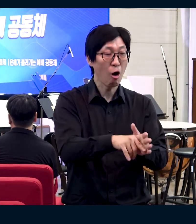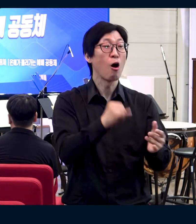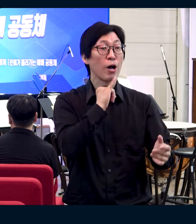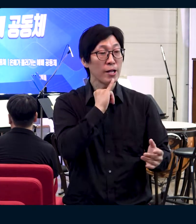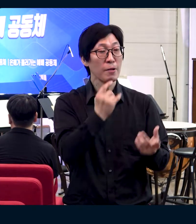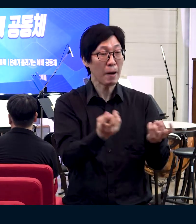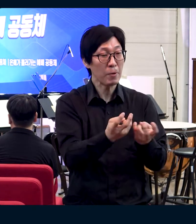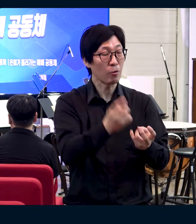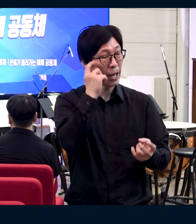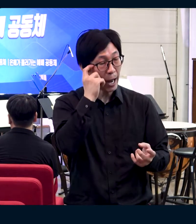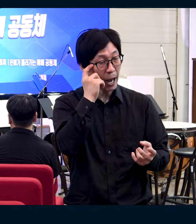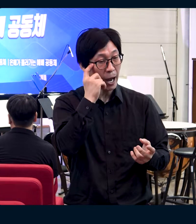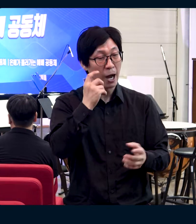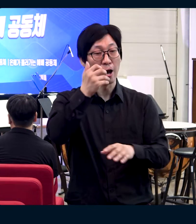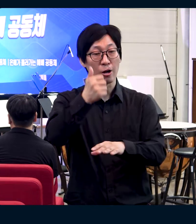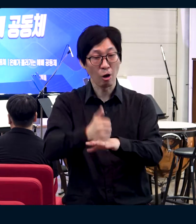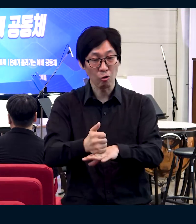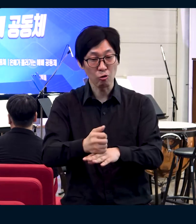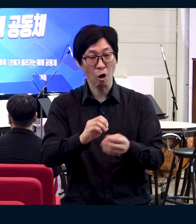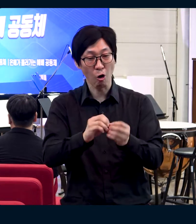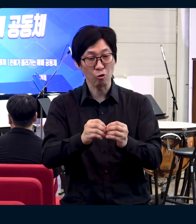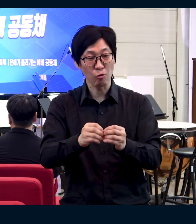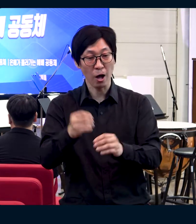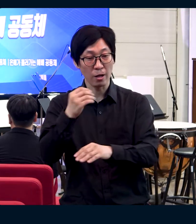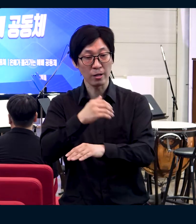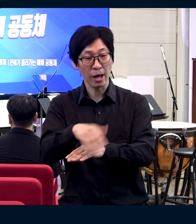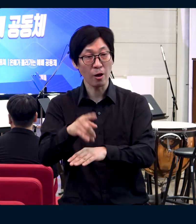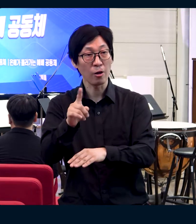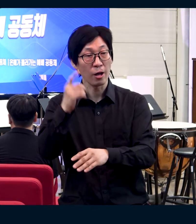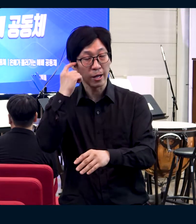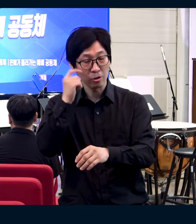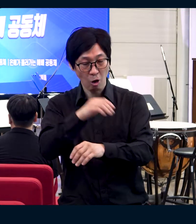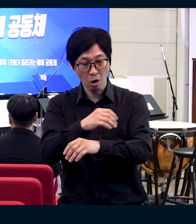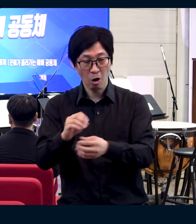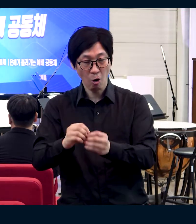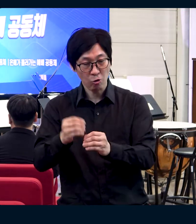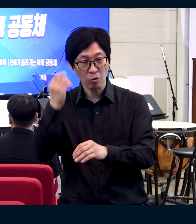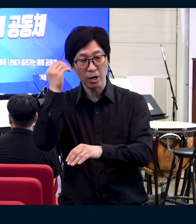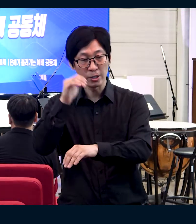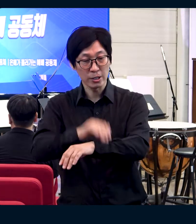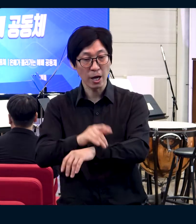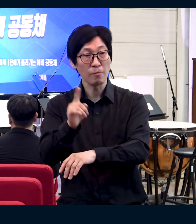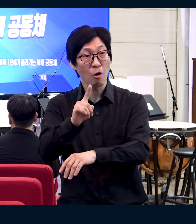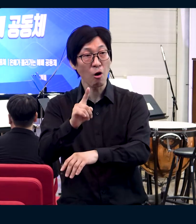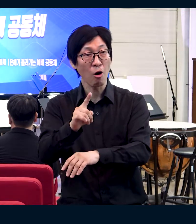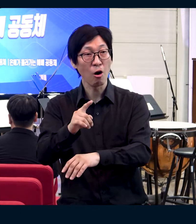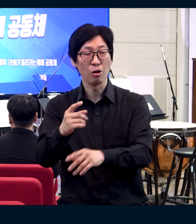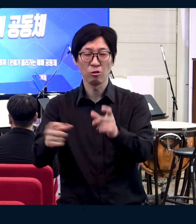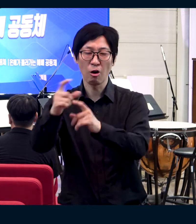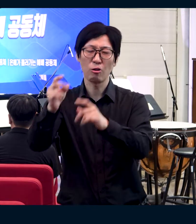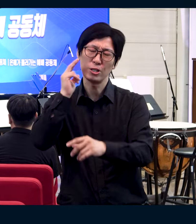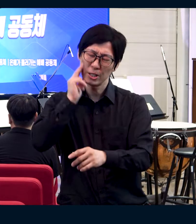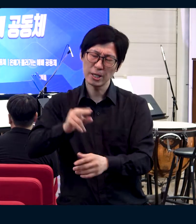뭐 괜찮은지 모르겠지만, 결국 거기서 뭐예요? 더 심각한 문제가 나올 수밖에 없으니까. 이게